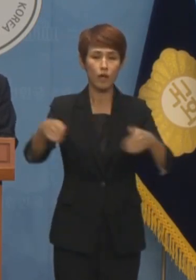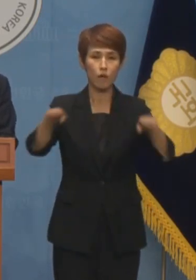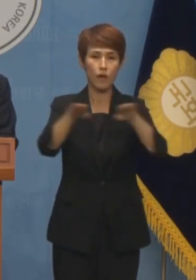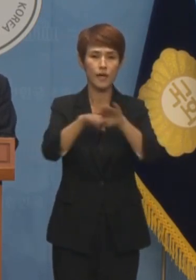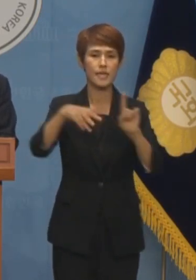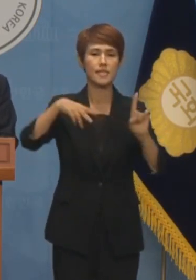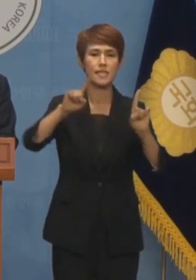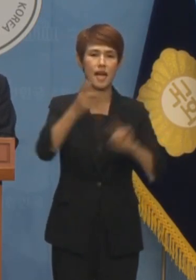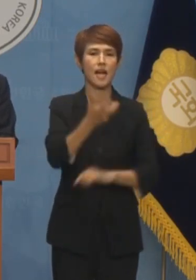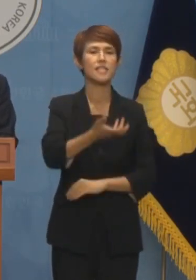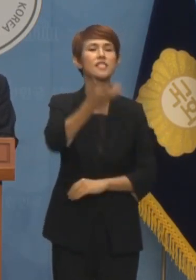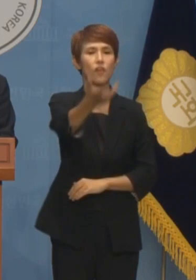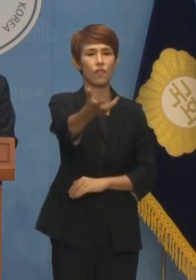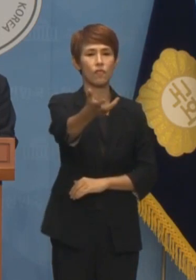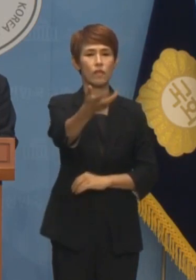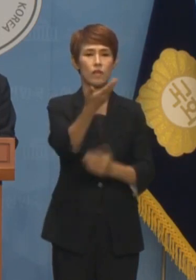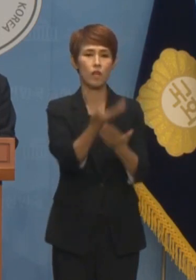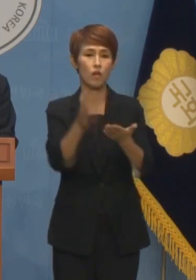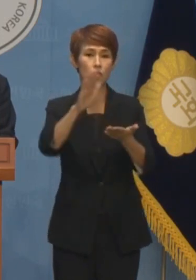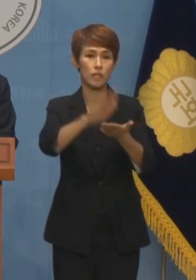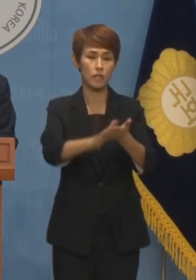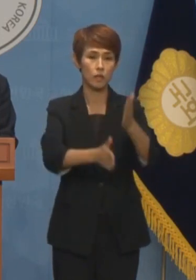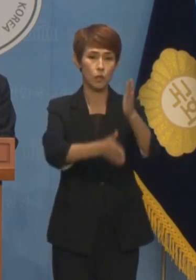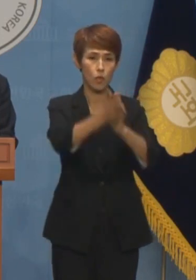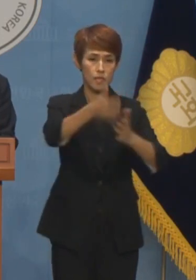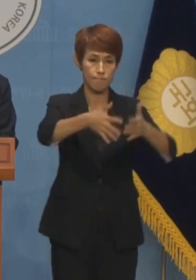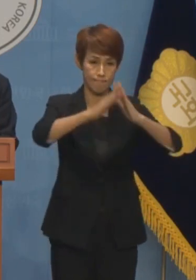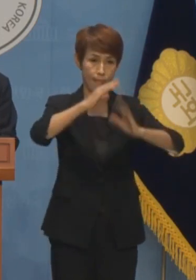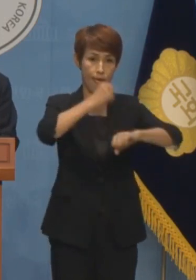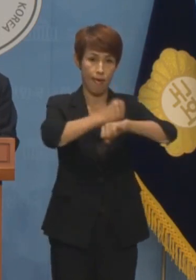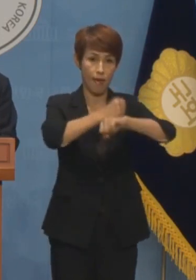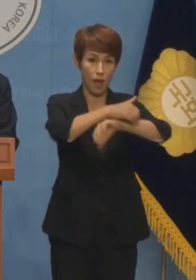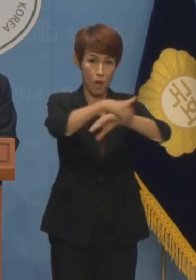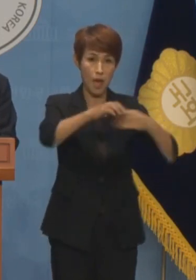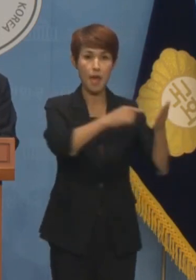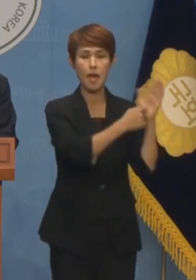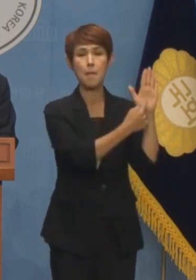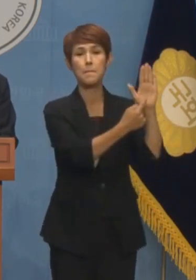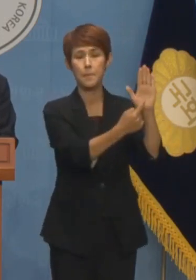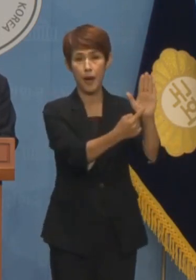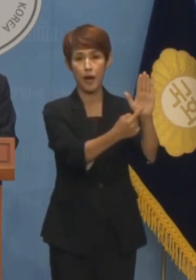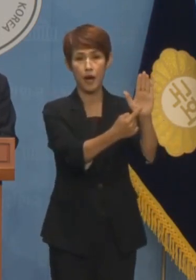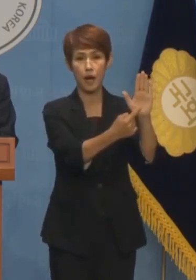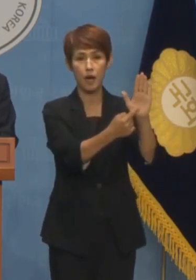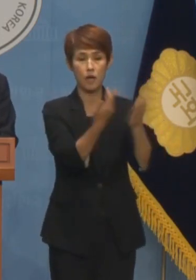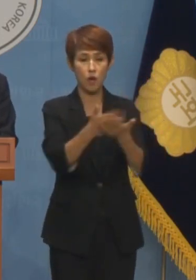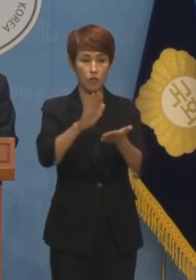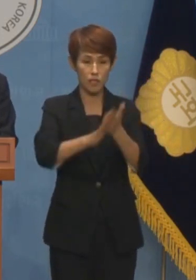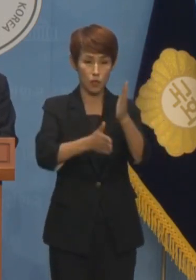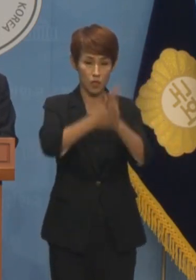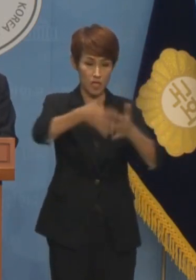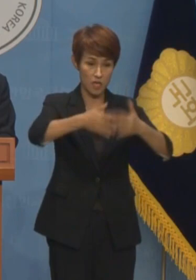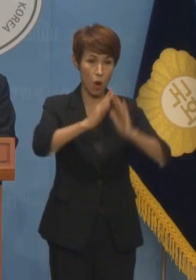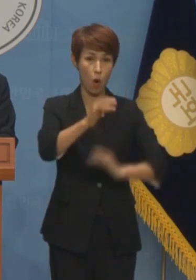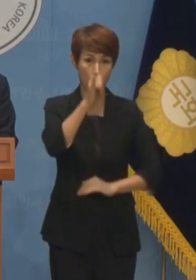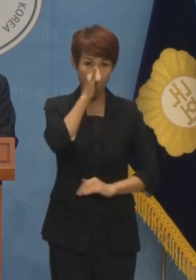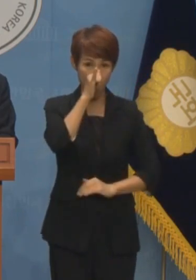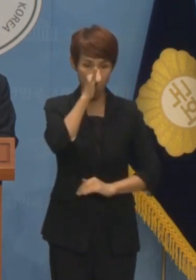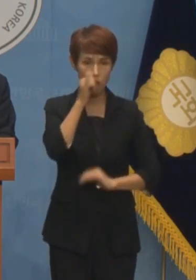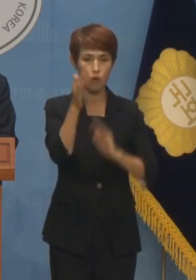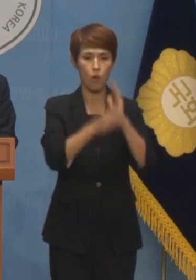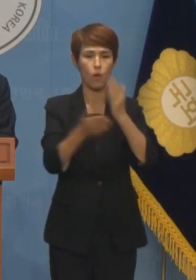이전과 혁신도시 조성 계획이 발표되었습니다. 혁신도시 조성은 공공기관이